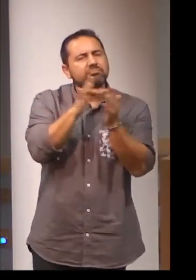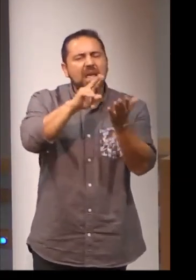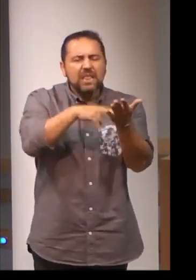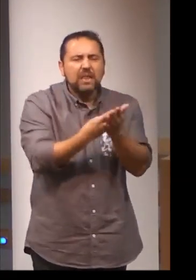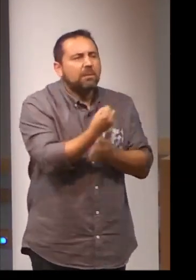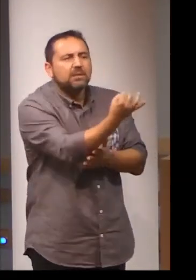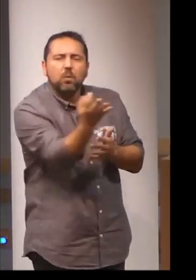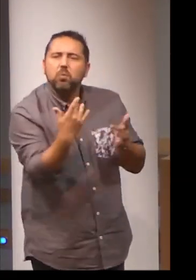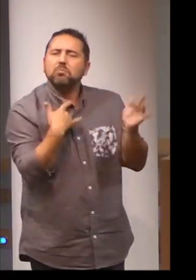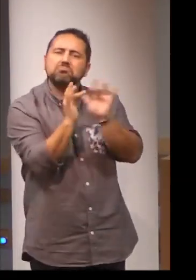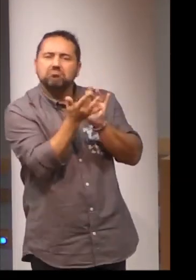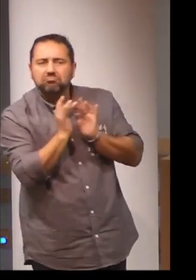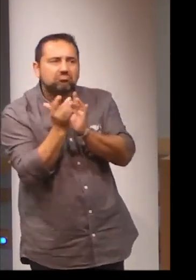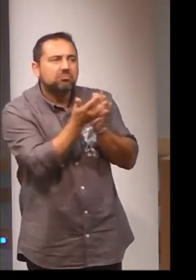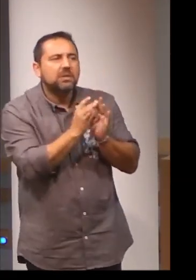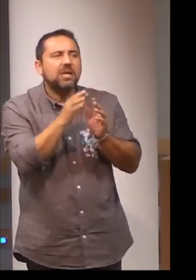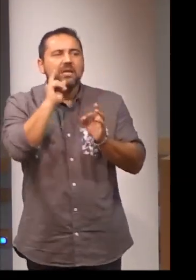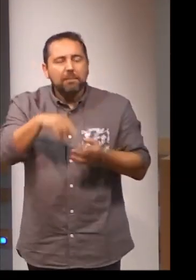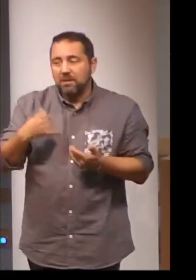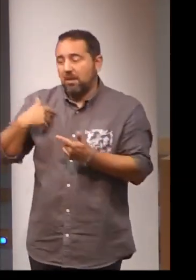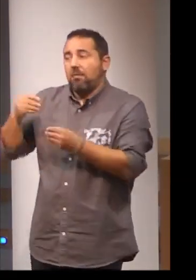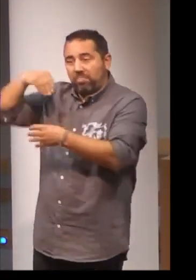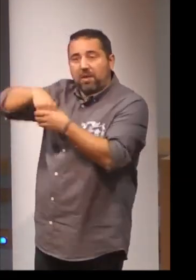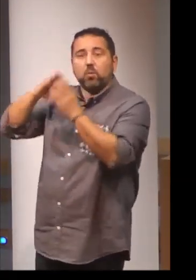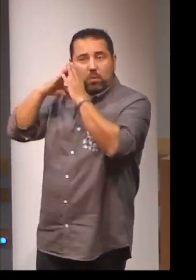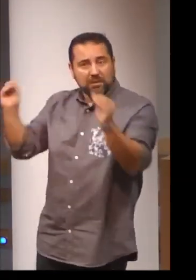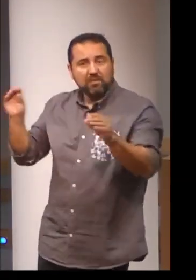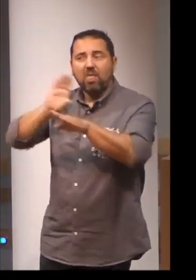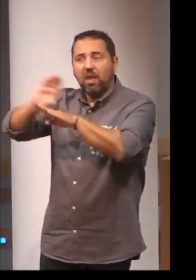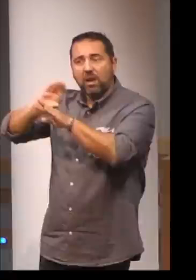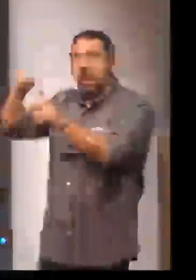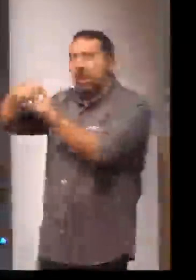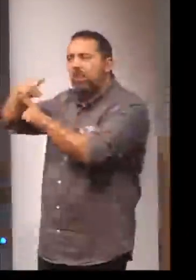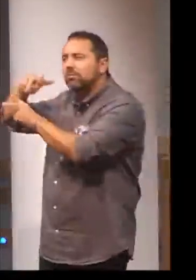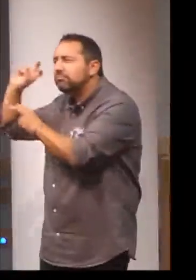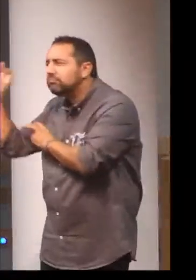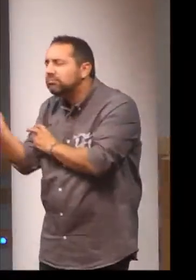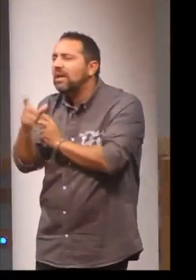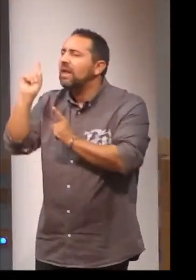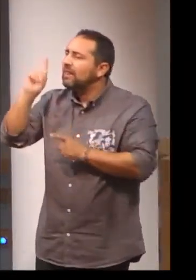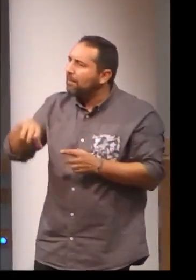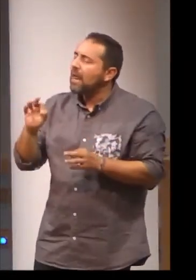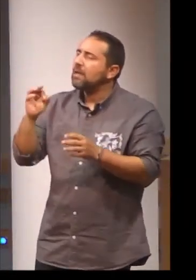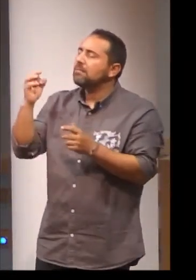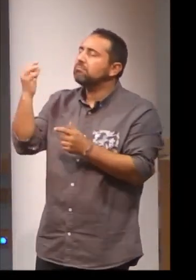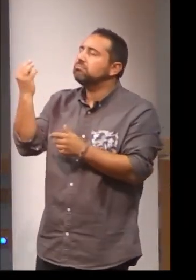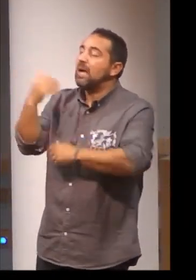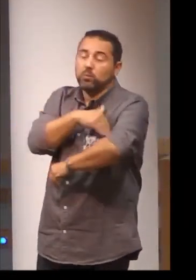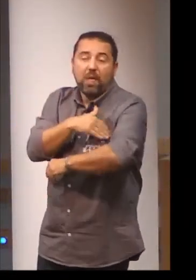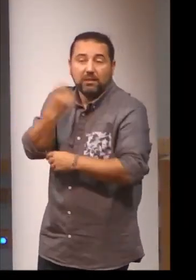de los proyectos de investigación, de las carreras docentes que hemos ido realizando, de la atención a los distintos estudiantes con